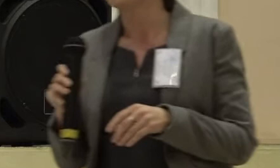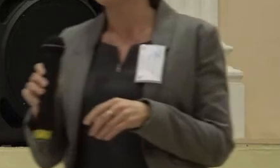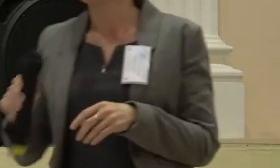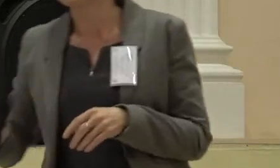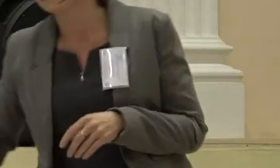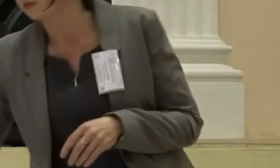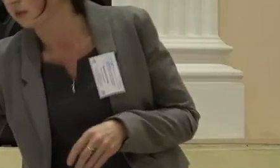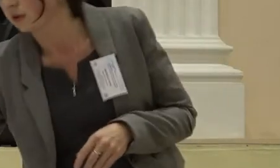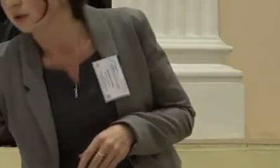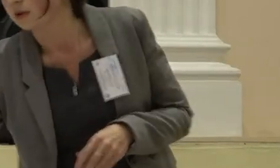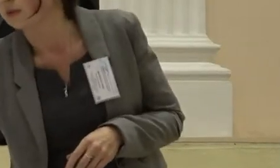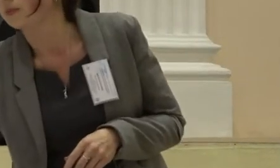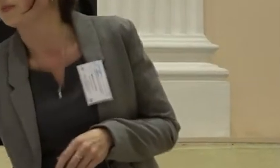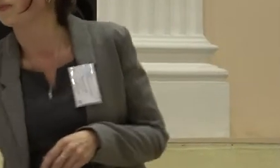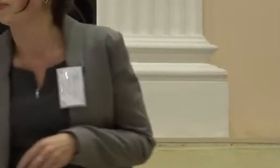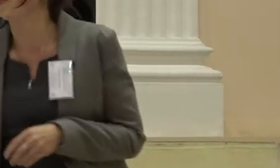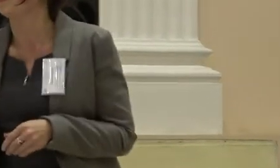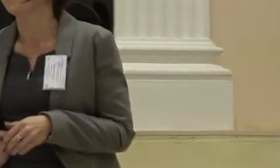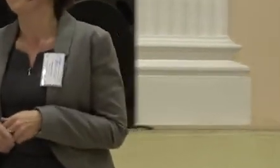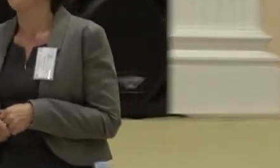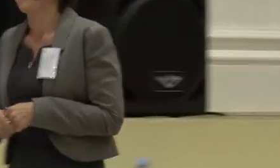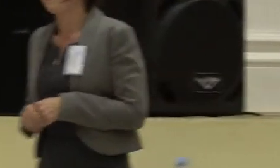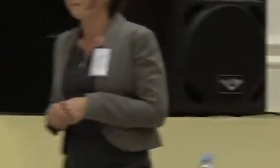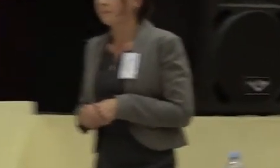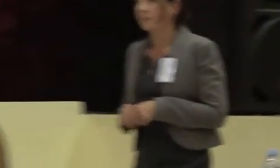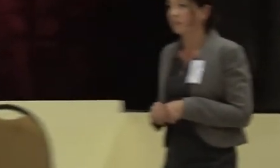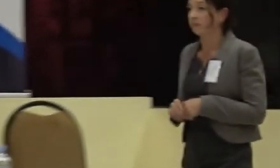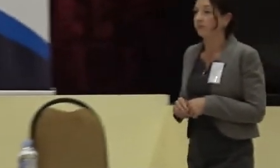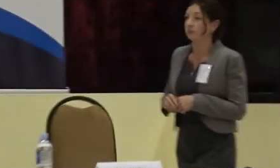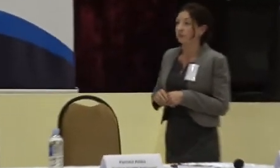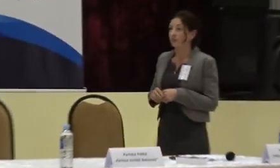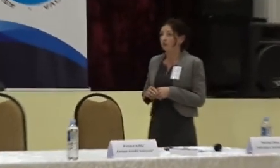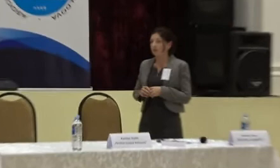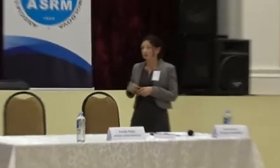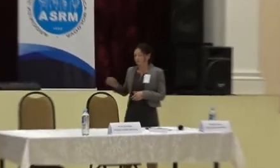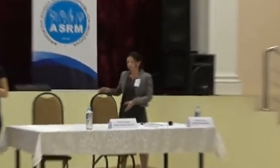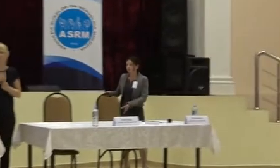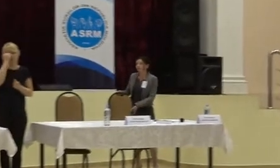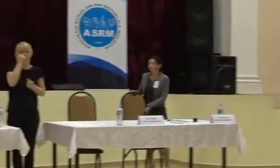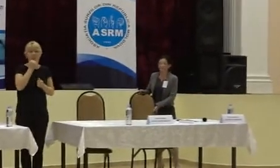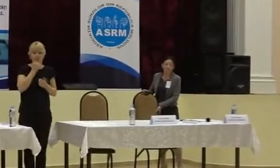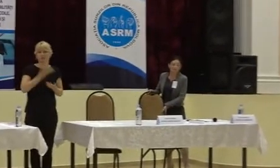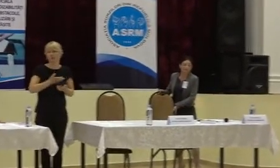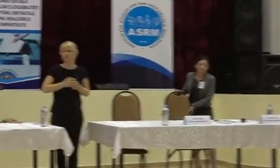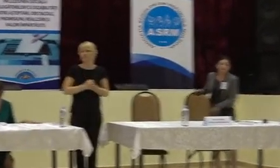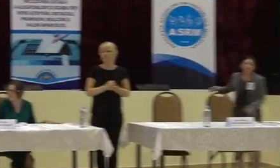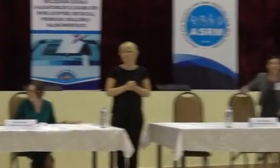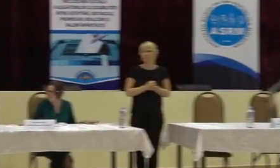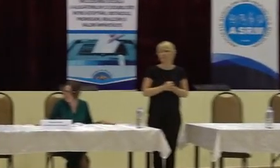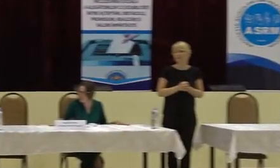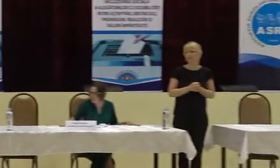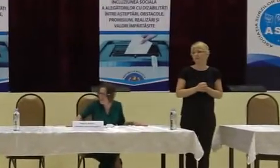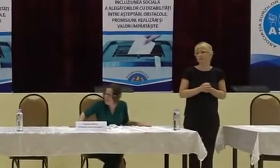Mulțumim mult! Finalizăm gândul până la punct, nu și după virgulă, mulțumim! În continuare, voi